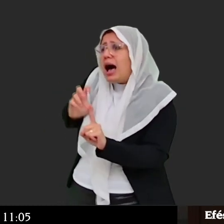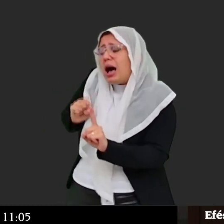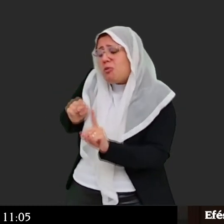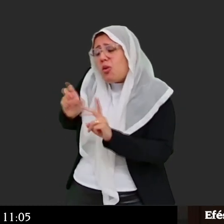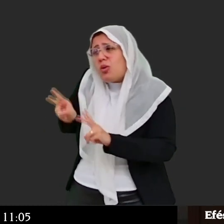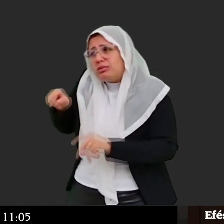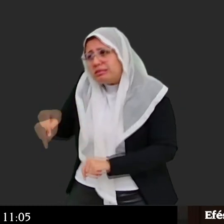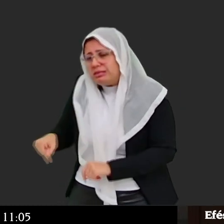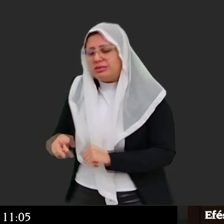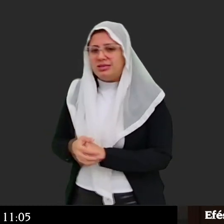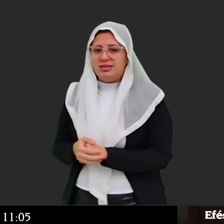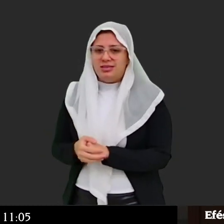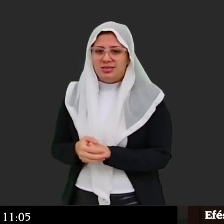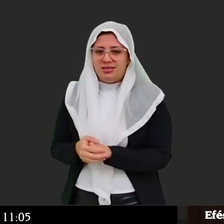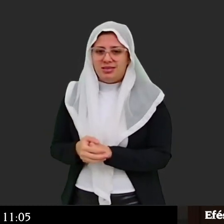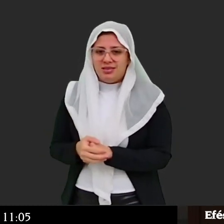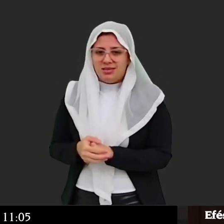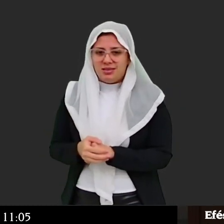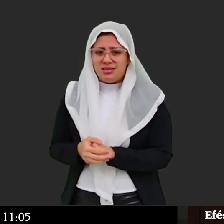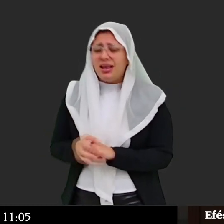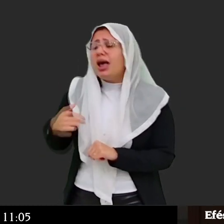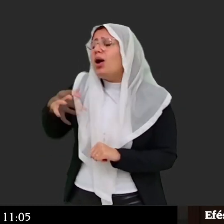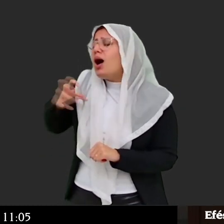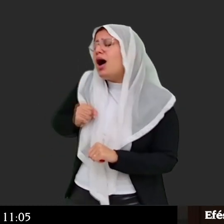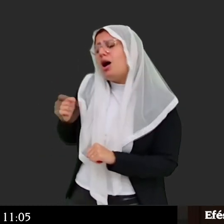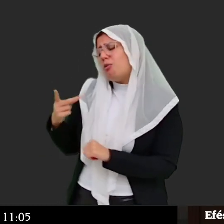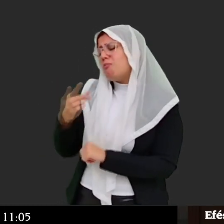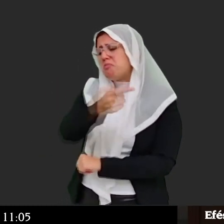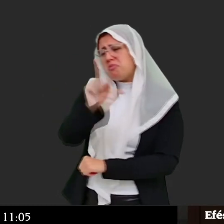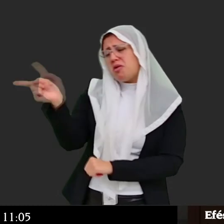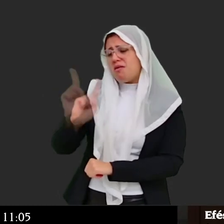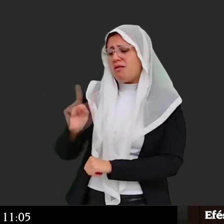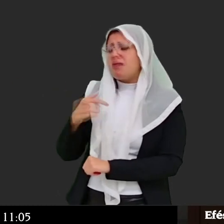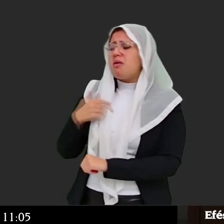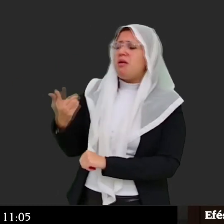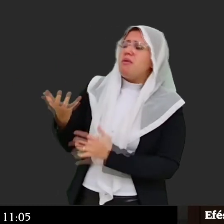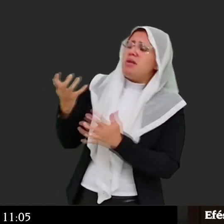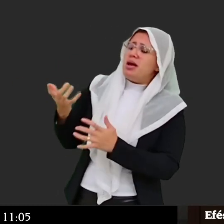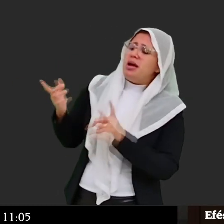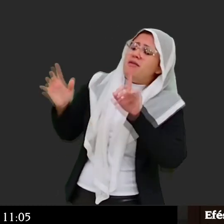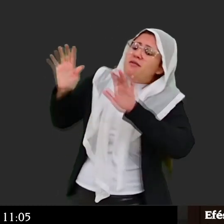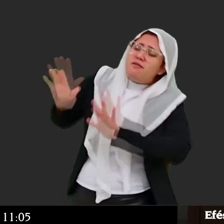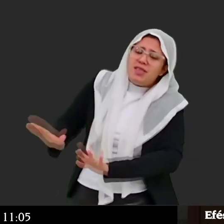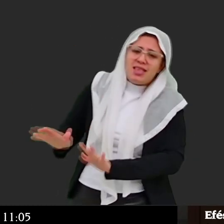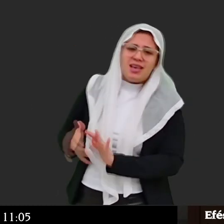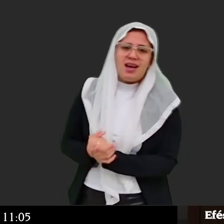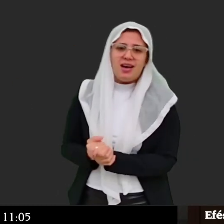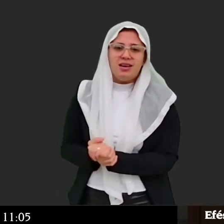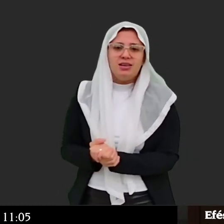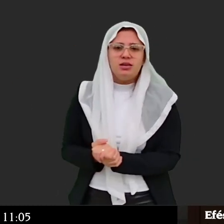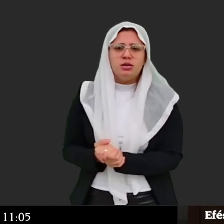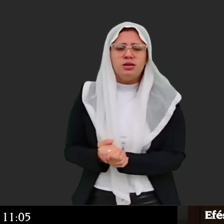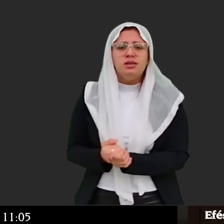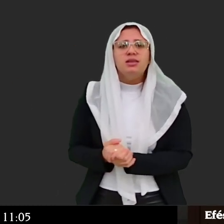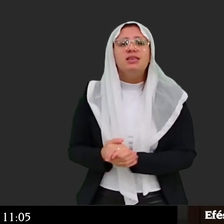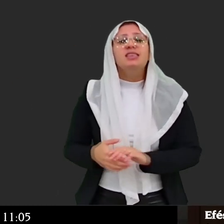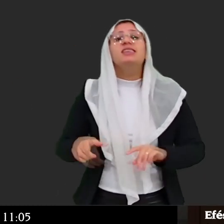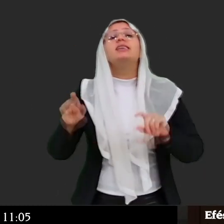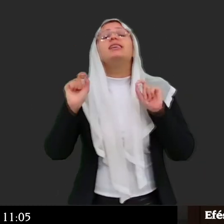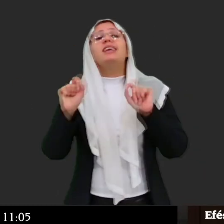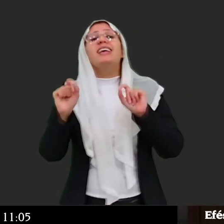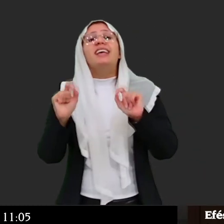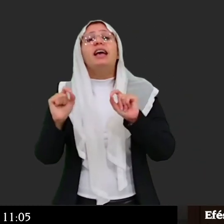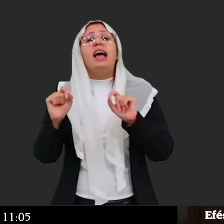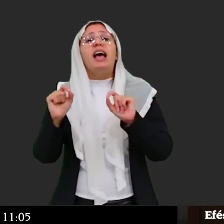Eu não vou sair daqui porque eu te amo, eu quero viver contigo. Quem é que quer que ele vá embora ou quer que